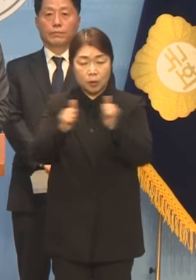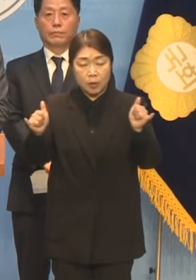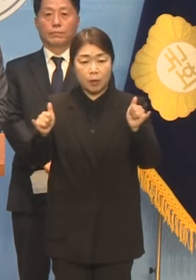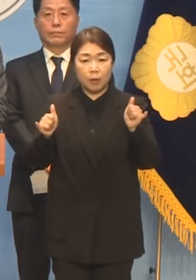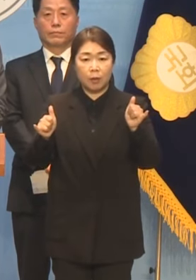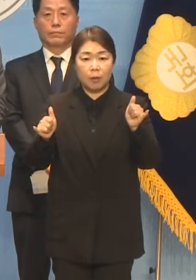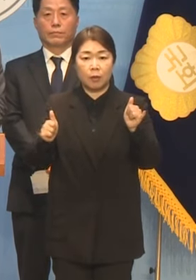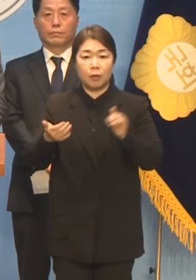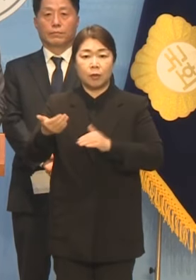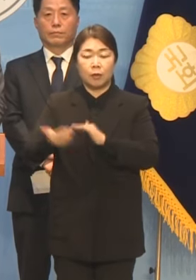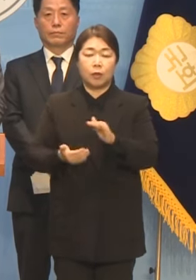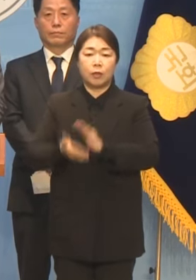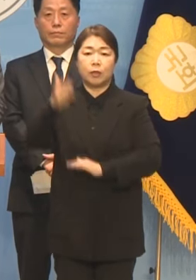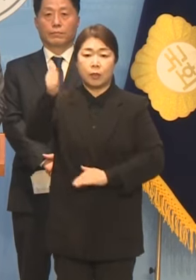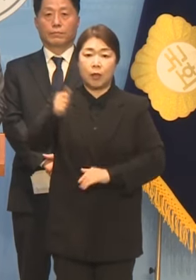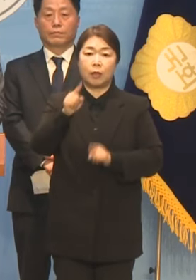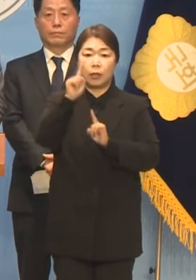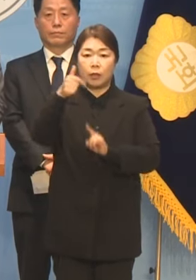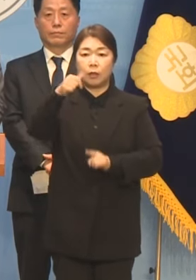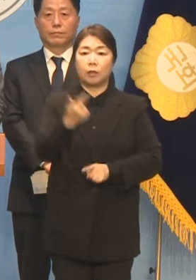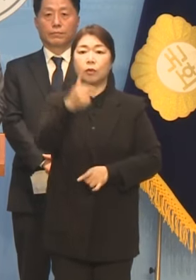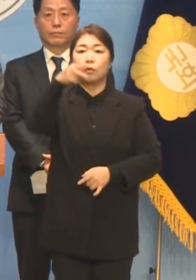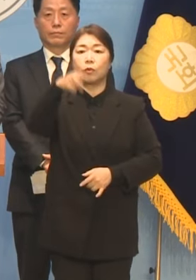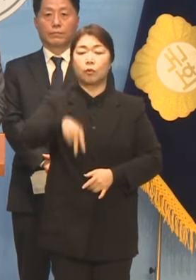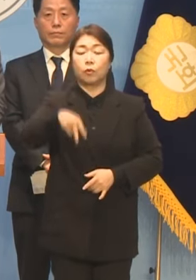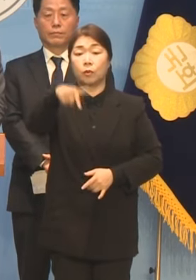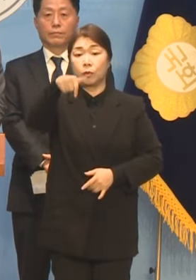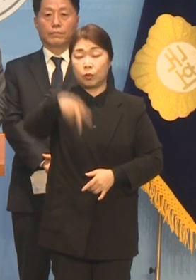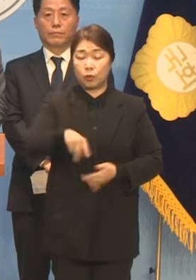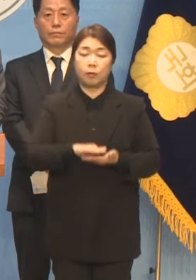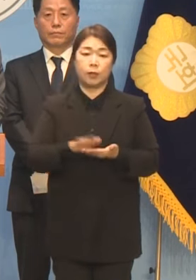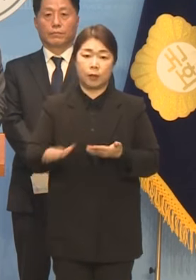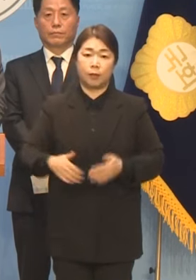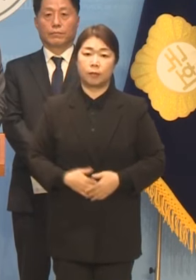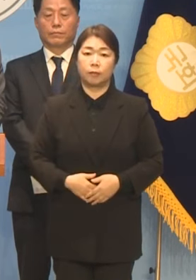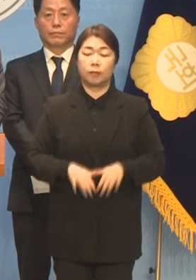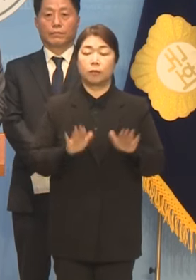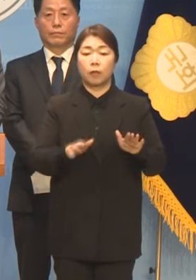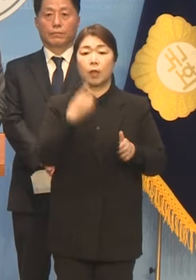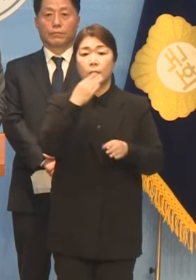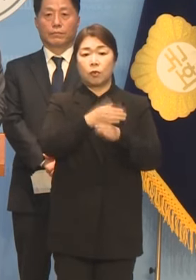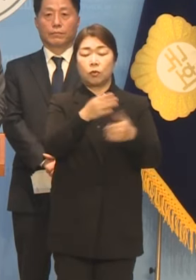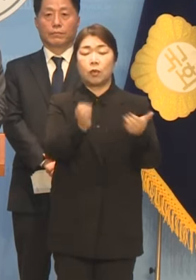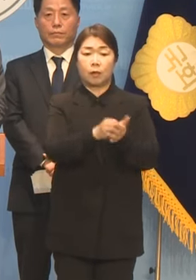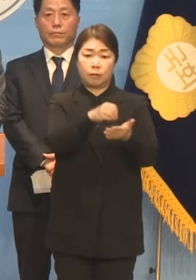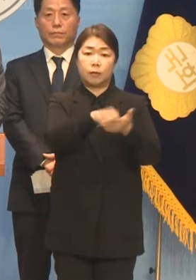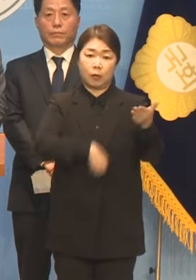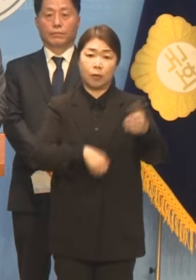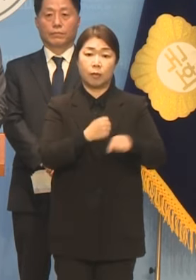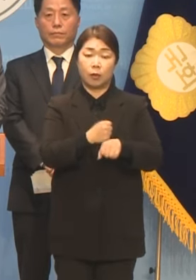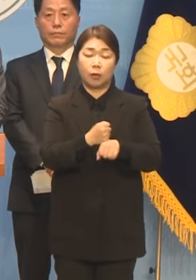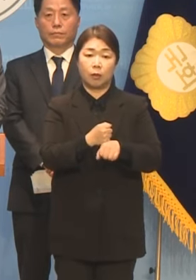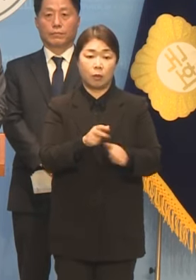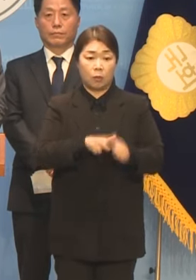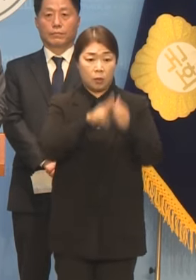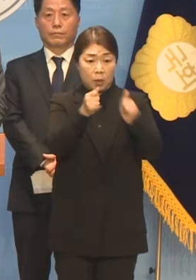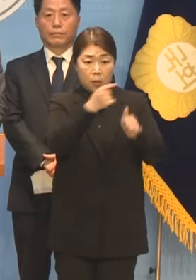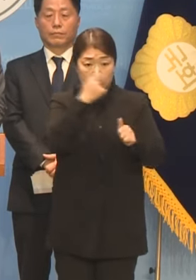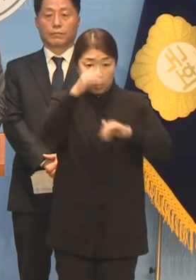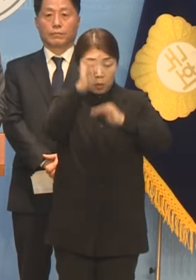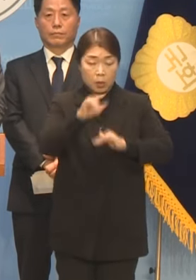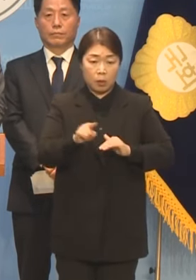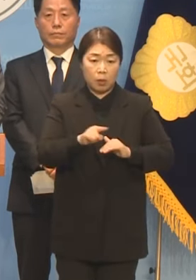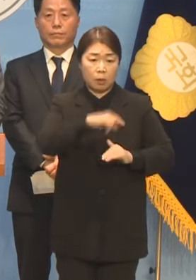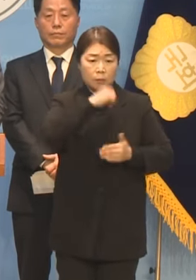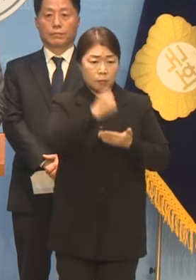전 재천 시장입니다 저는 오늘 민주당을 떠납니다 민주당 국회의원 후보 자 검증 과정에서 저는